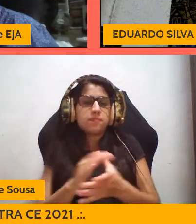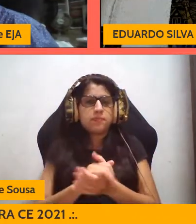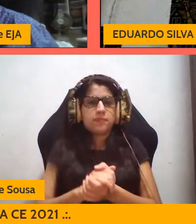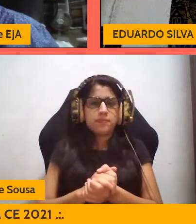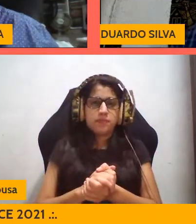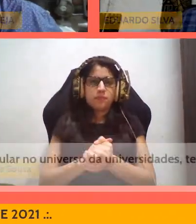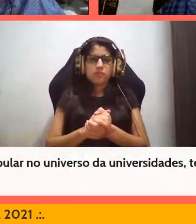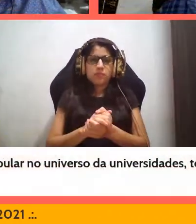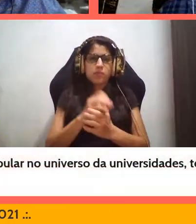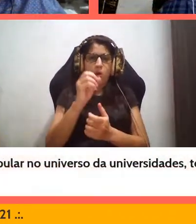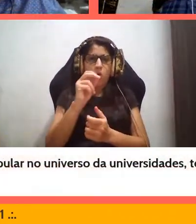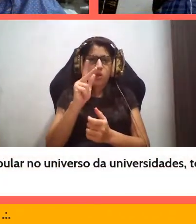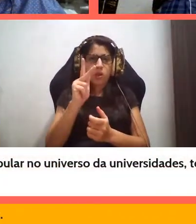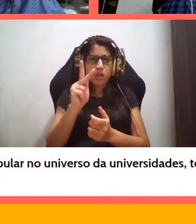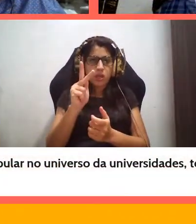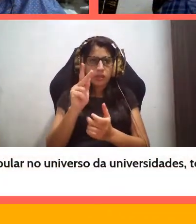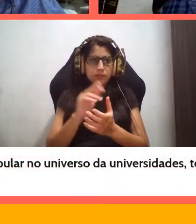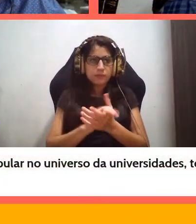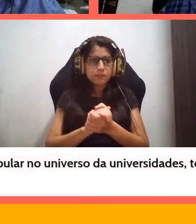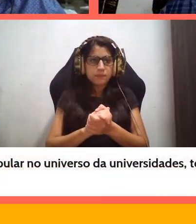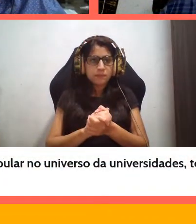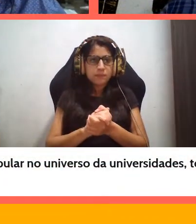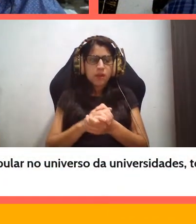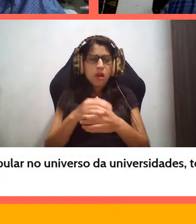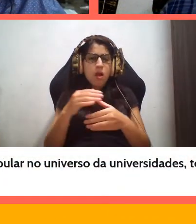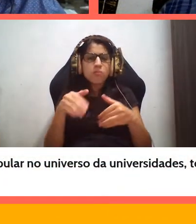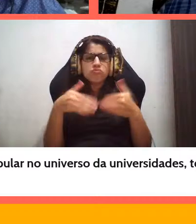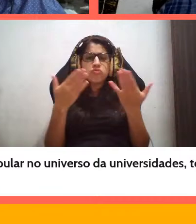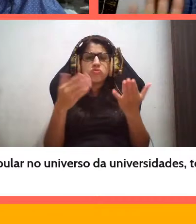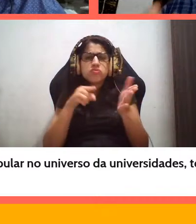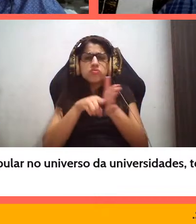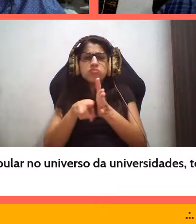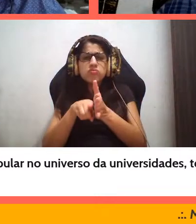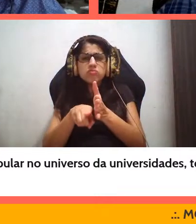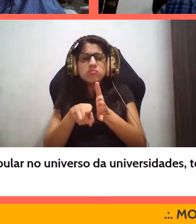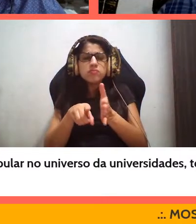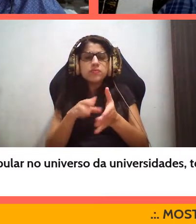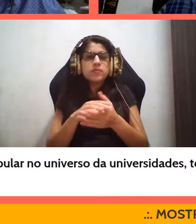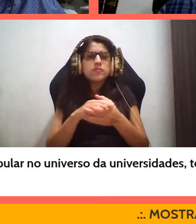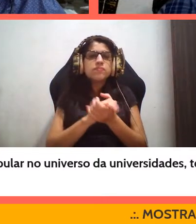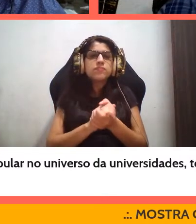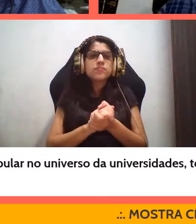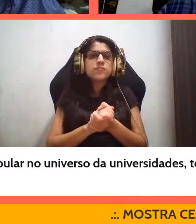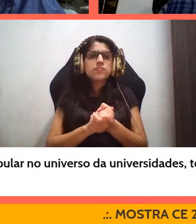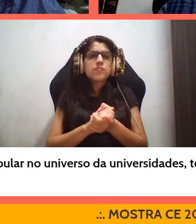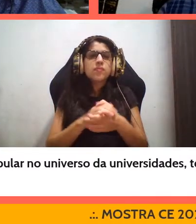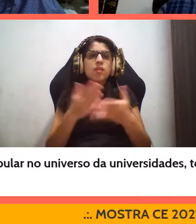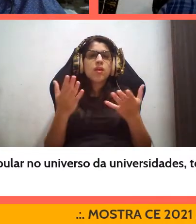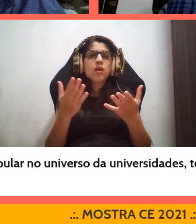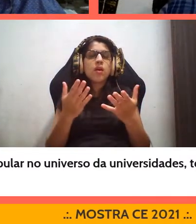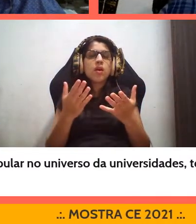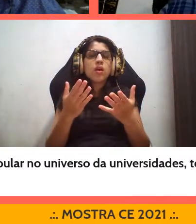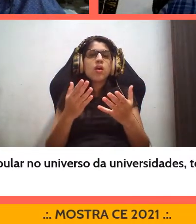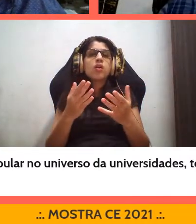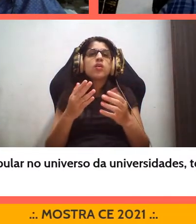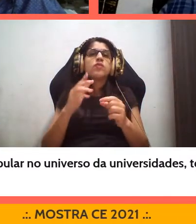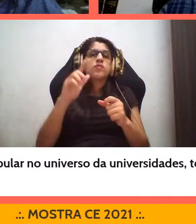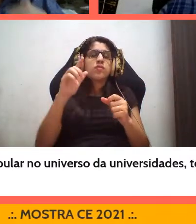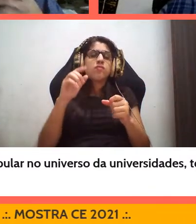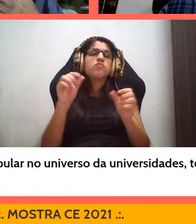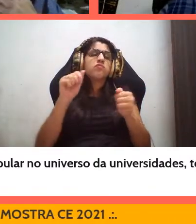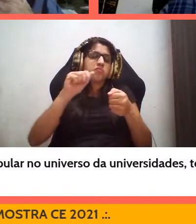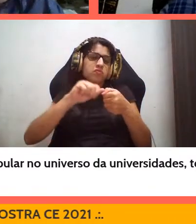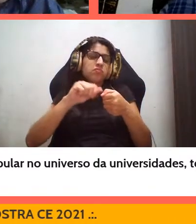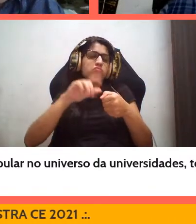Ok, temos mais alguma questão, Daniel? Sim. Vamos fazer mais um bloco com duas questões, né?